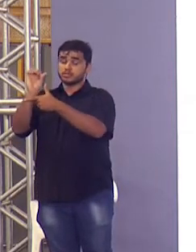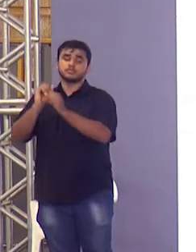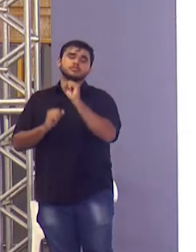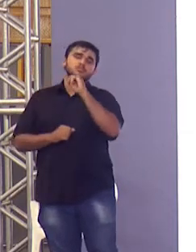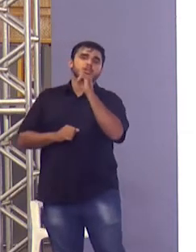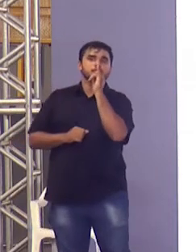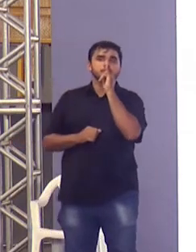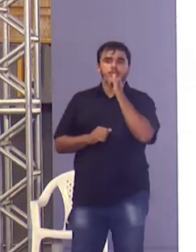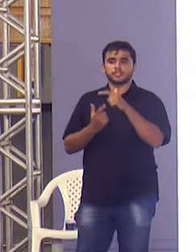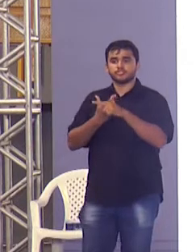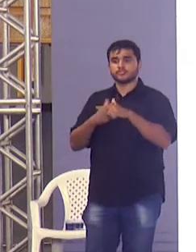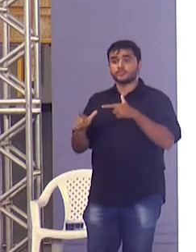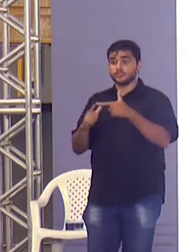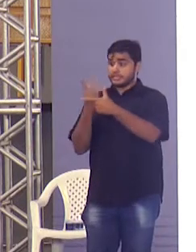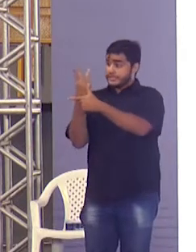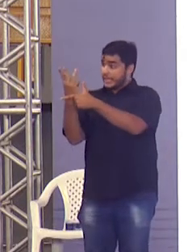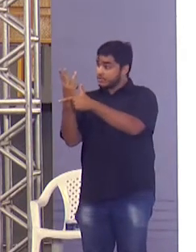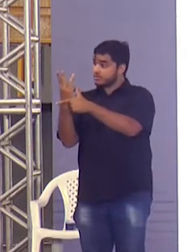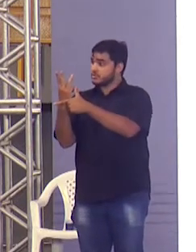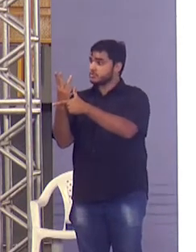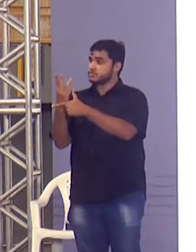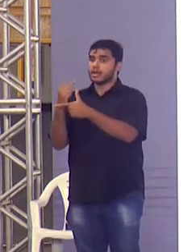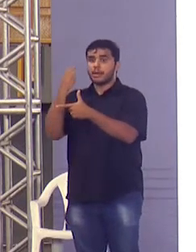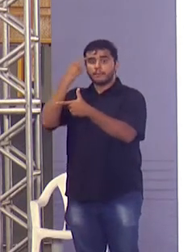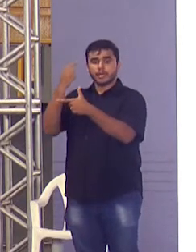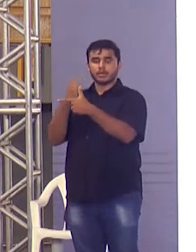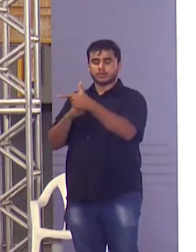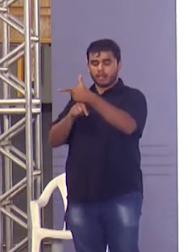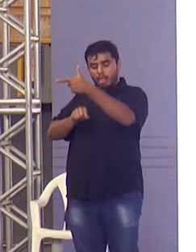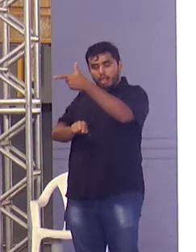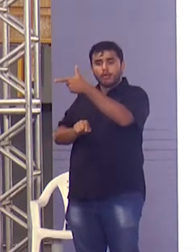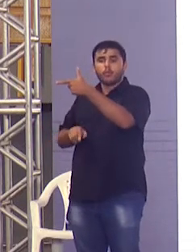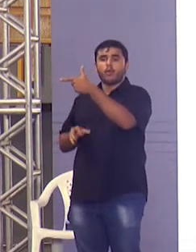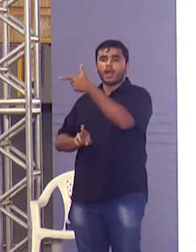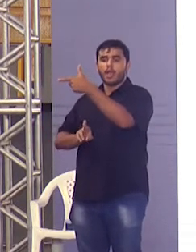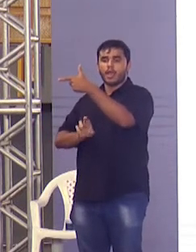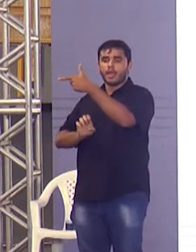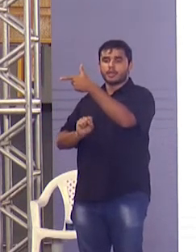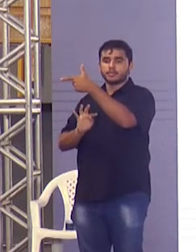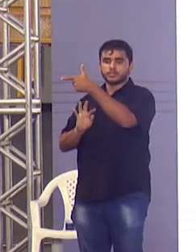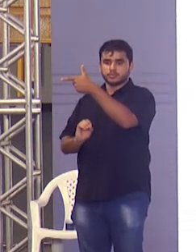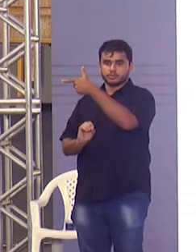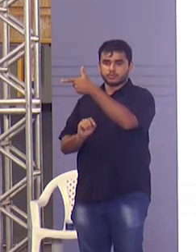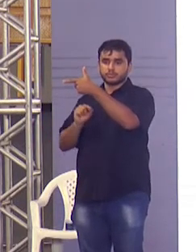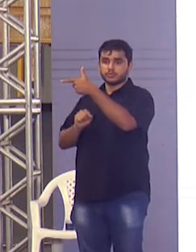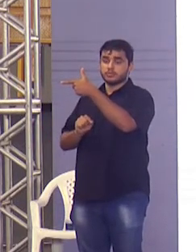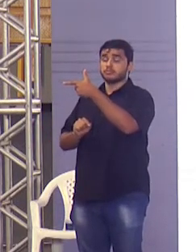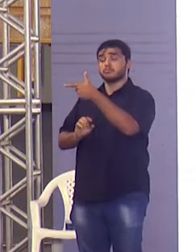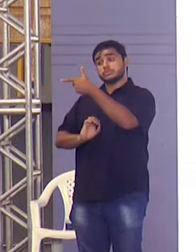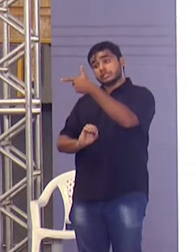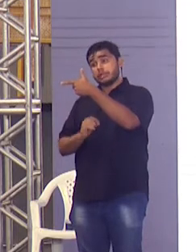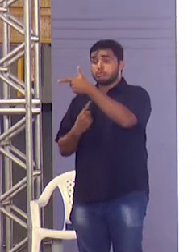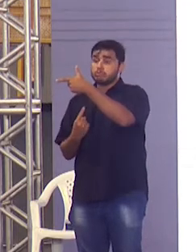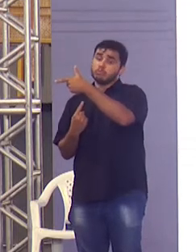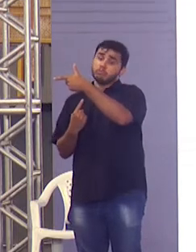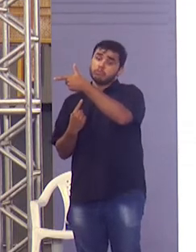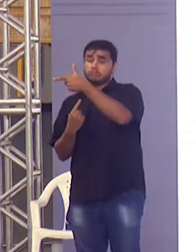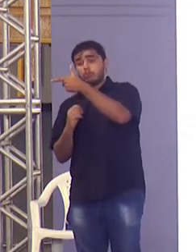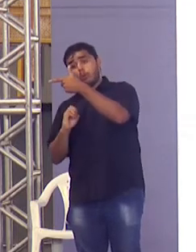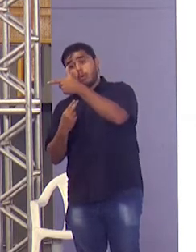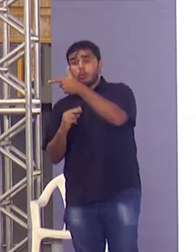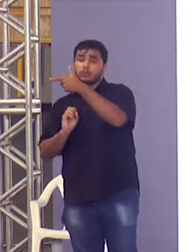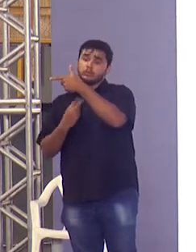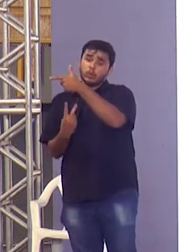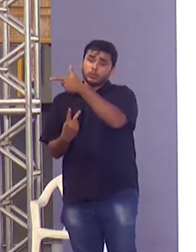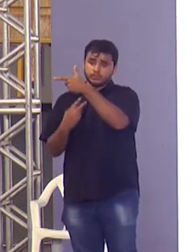por 3, os restos podem ser quanto? 0, 1 ou 2, beleza?